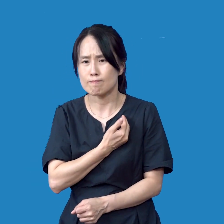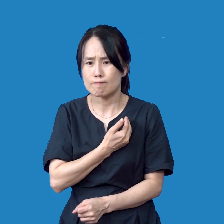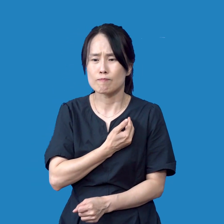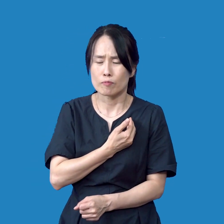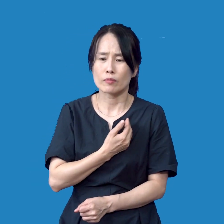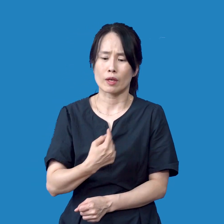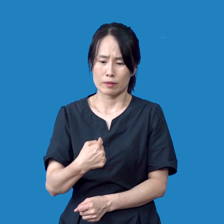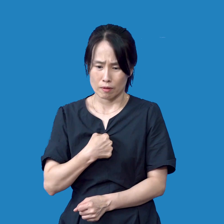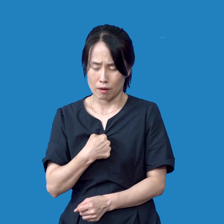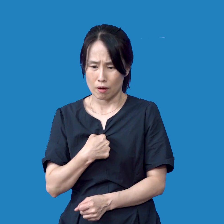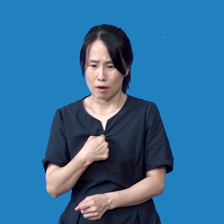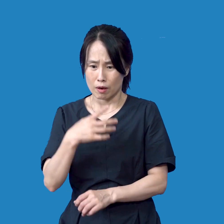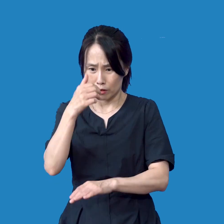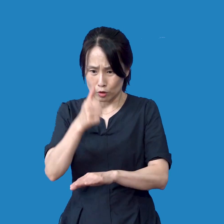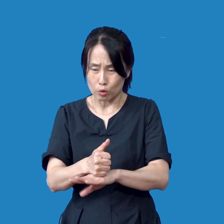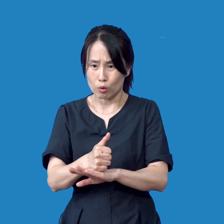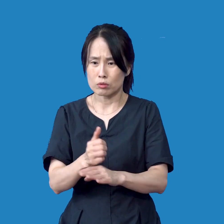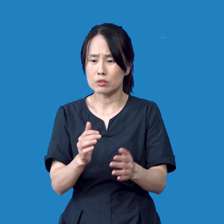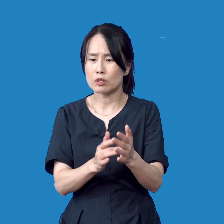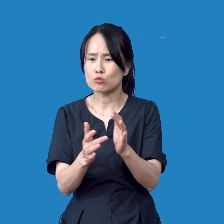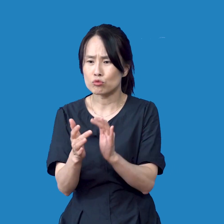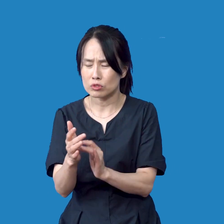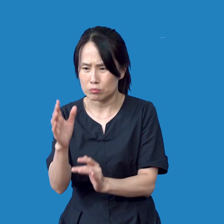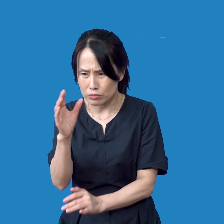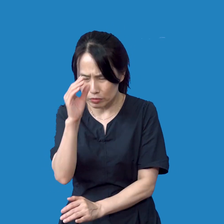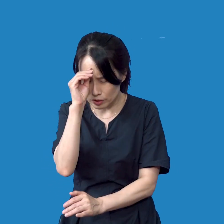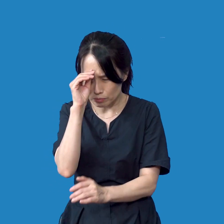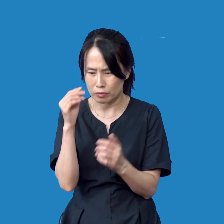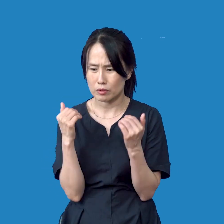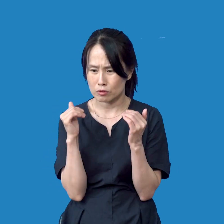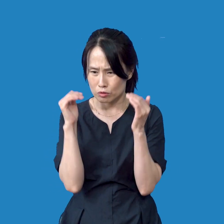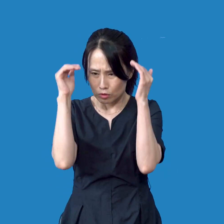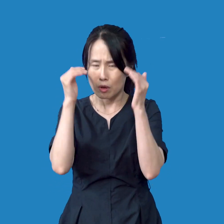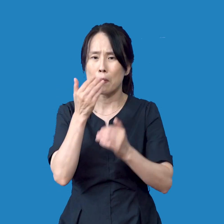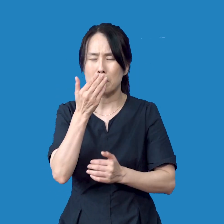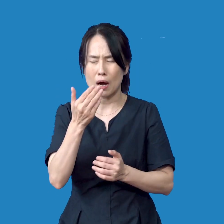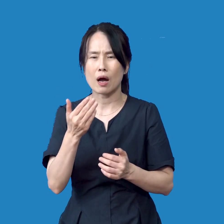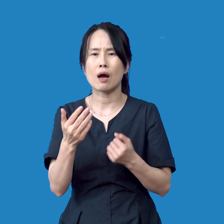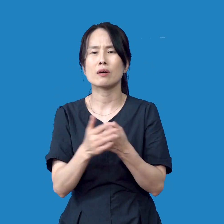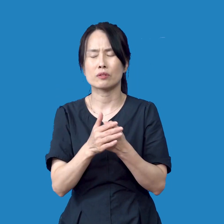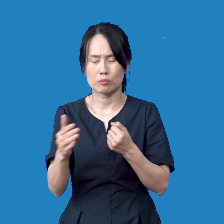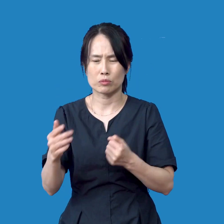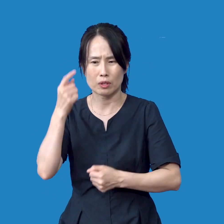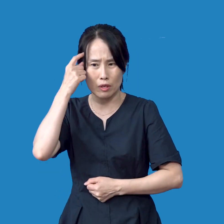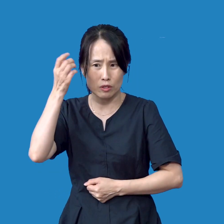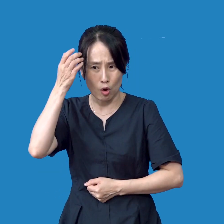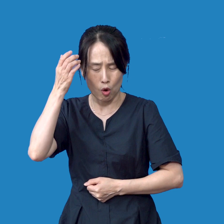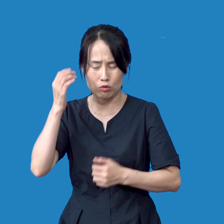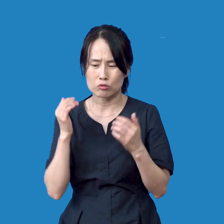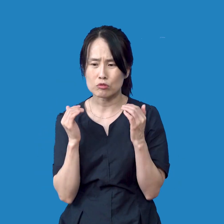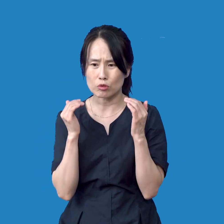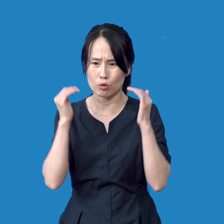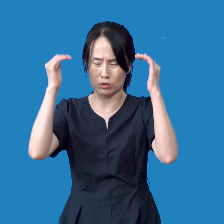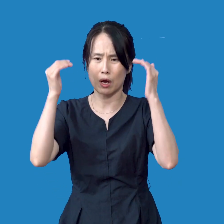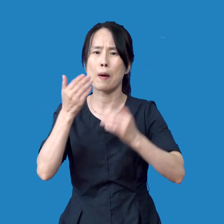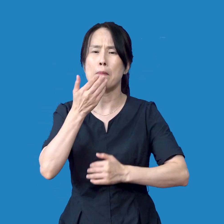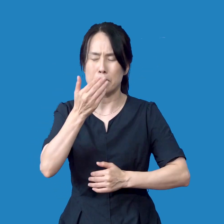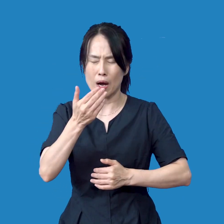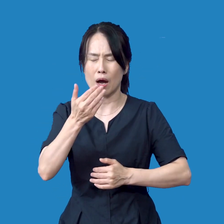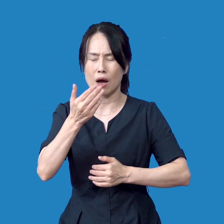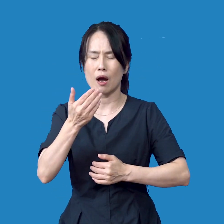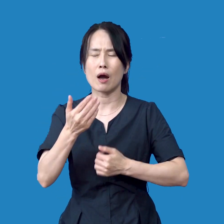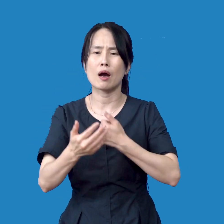하면서 내가 예수님을 닮아갈 수 있기 때문입니다. 영적으로 성숙하고 성장할 수 있기 때문입니다.